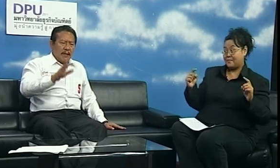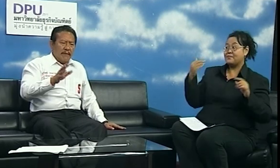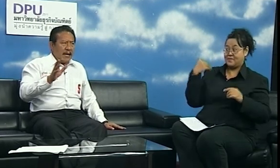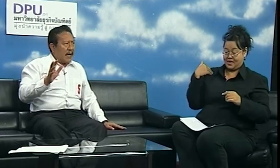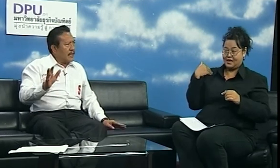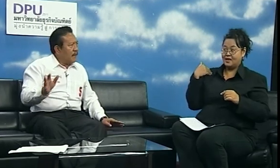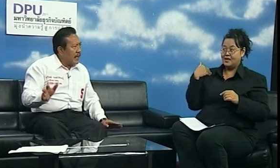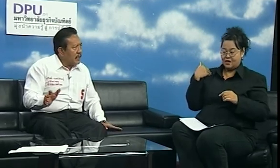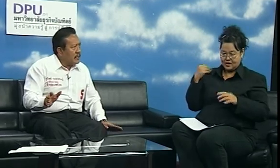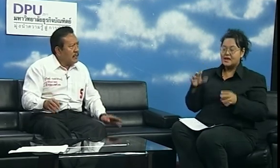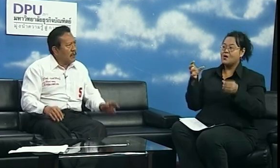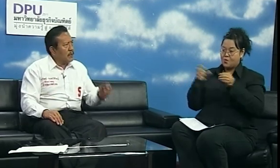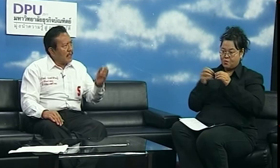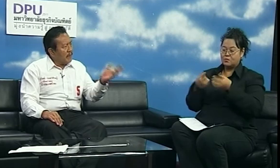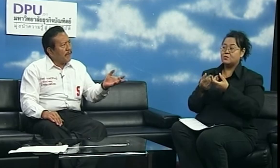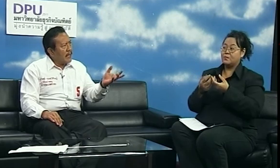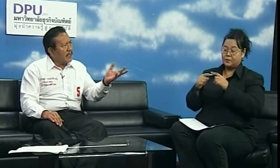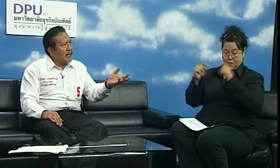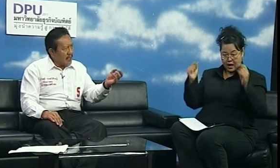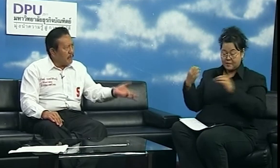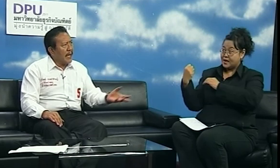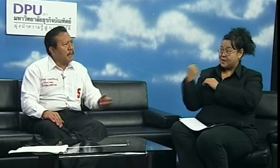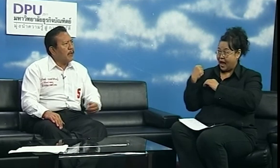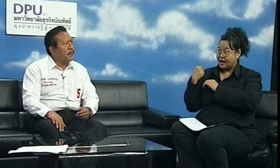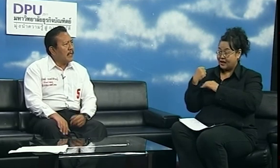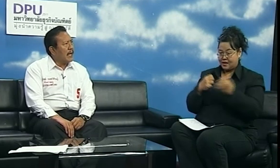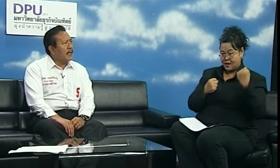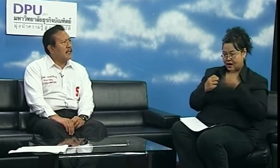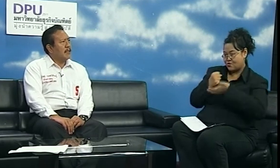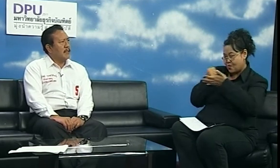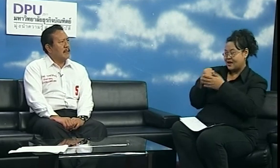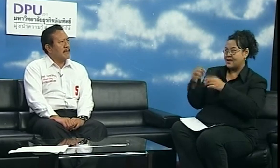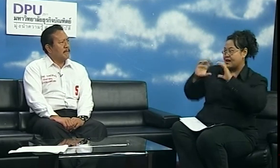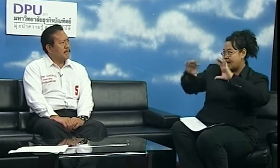การททำใหฝ่ายคाนเค้มแข่งก็จะทำใหฝายรัฐบา Task mad tonส